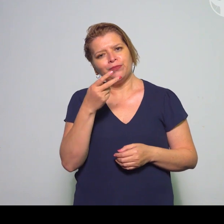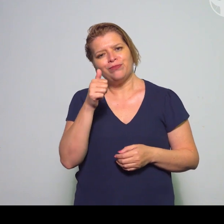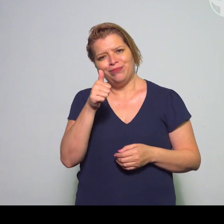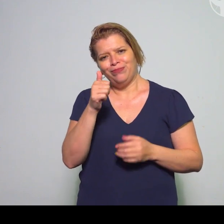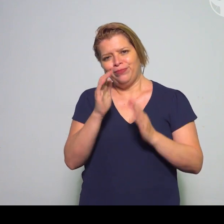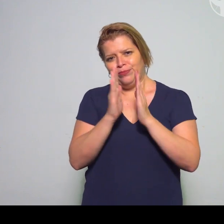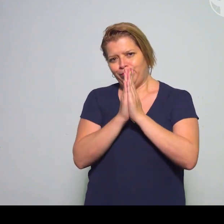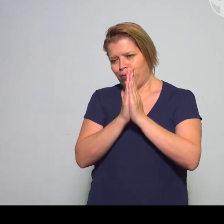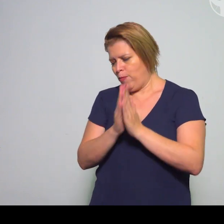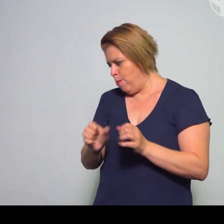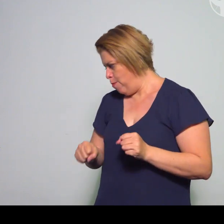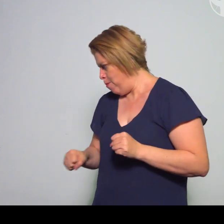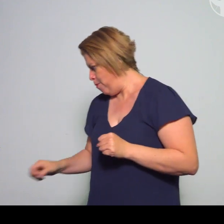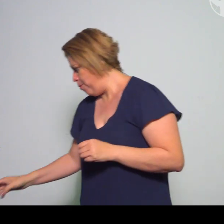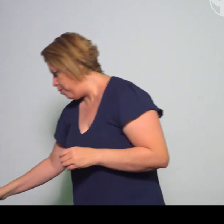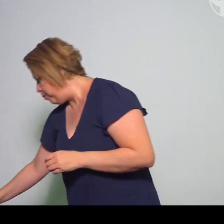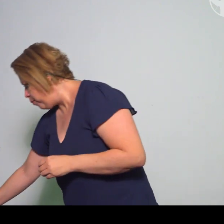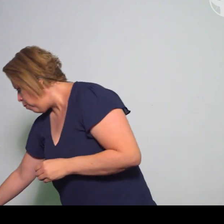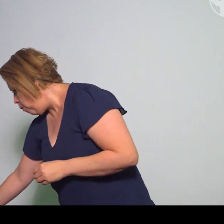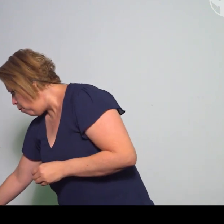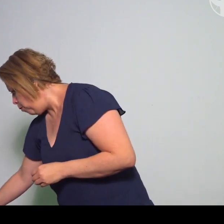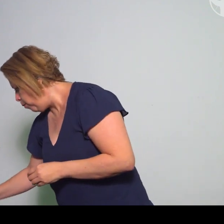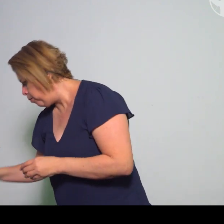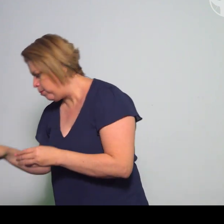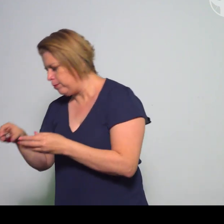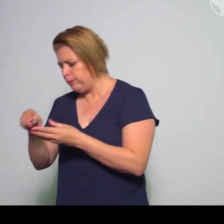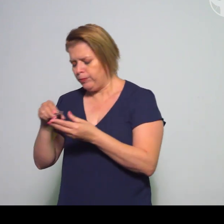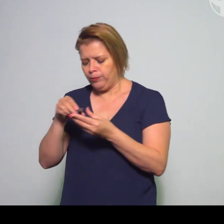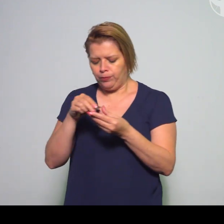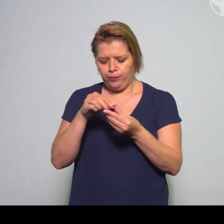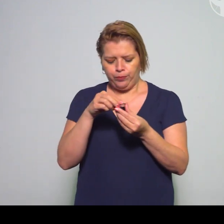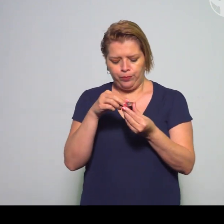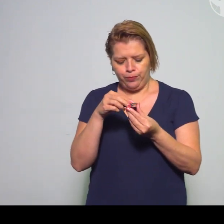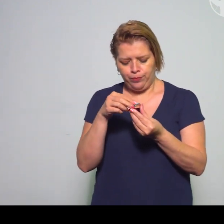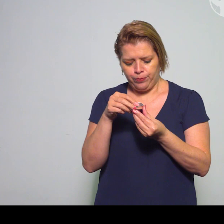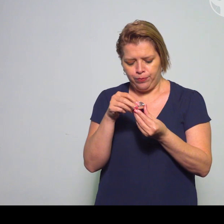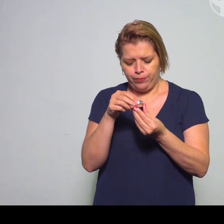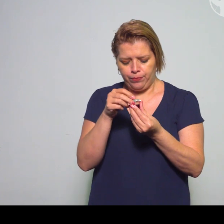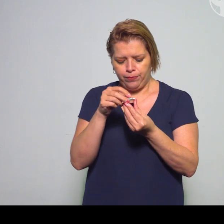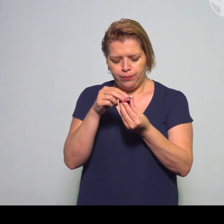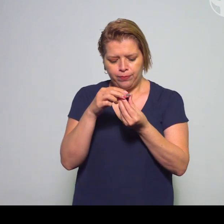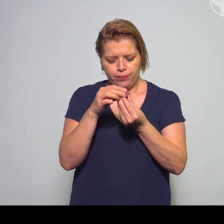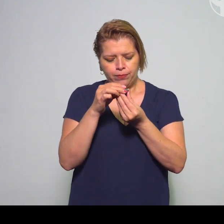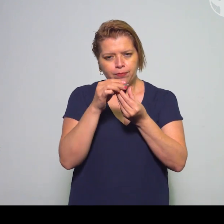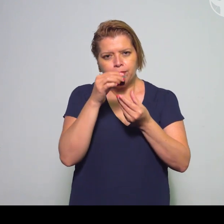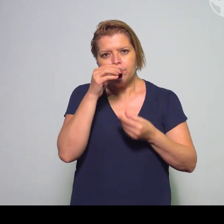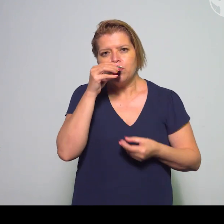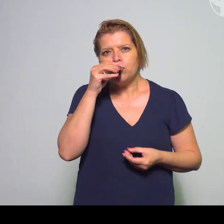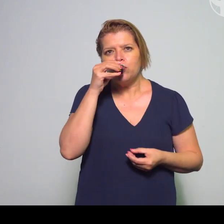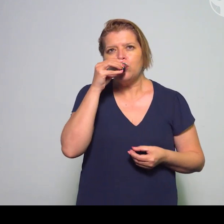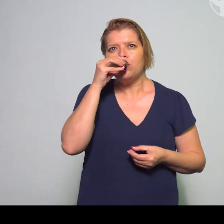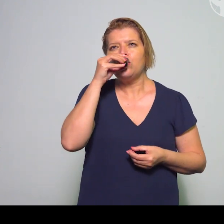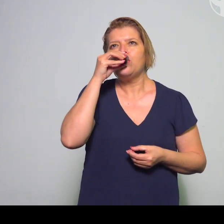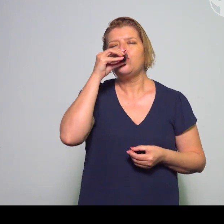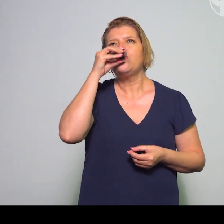Y podemos beber de la copa.